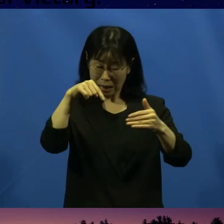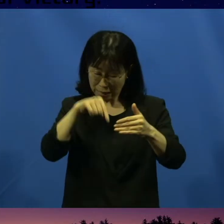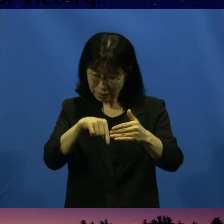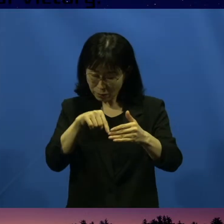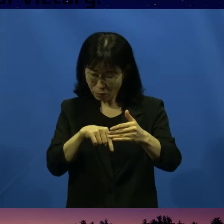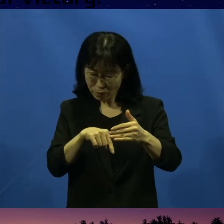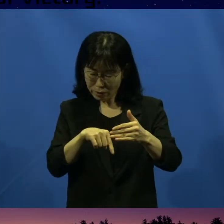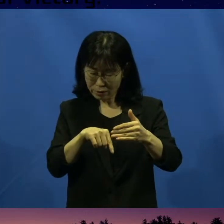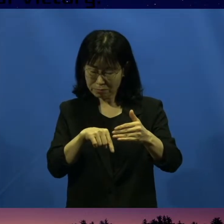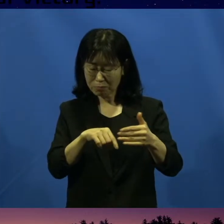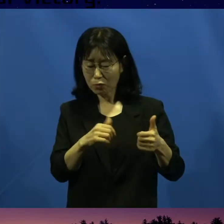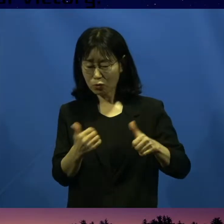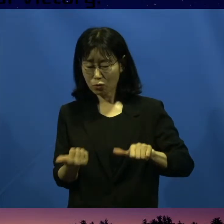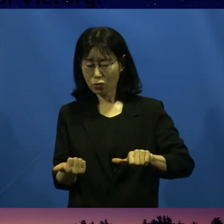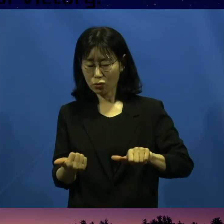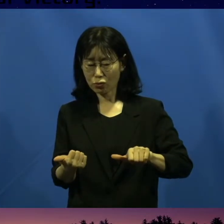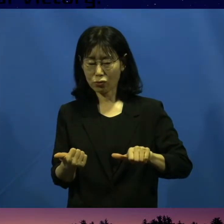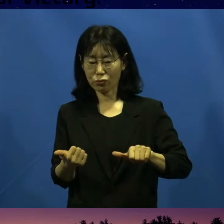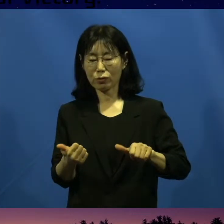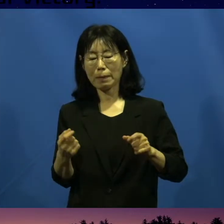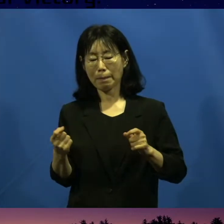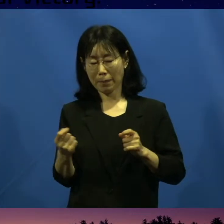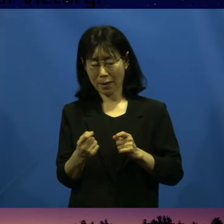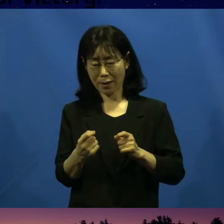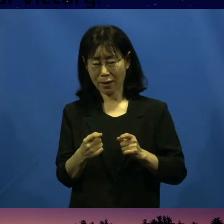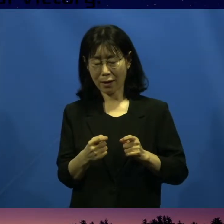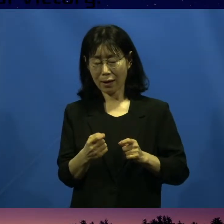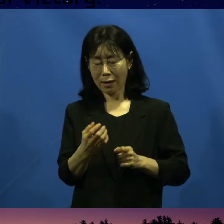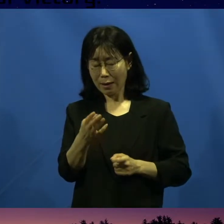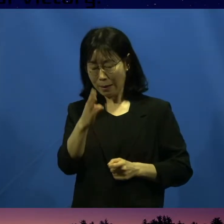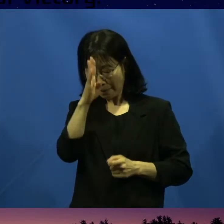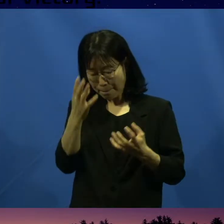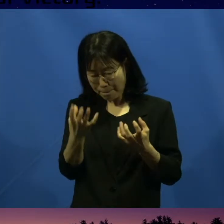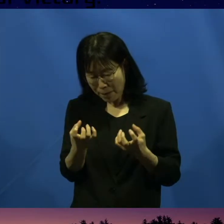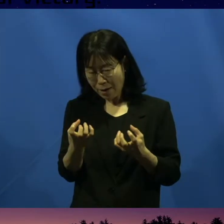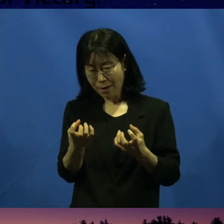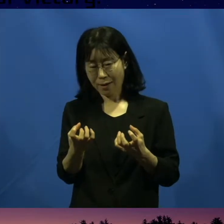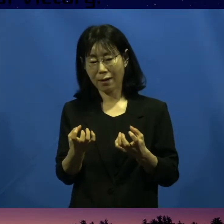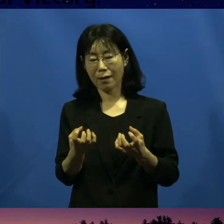병에 걸렸다. 치명적인 죄의 오염에